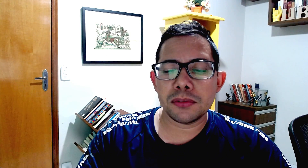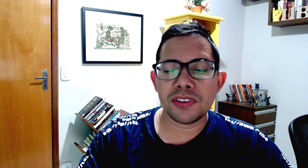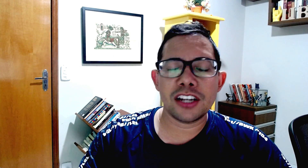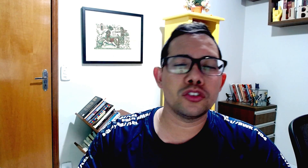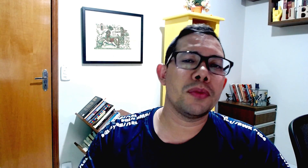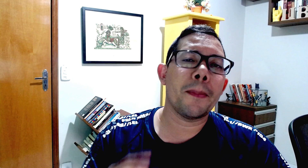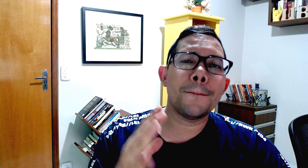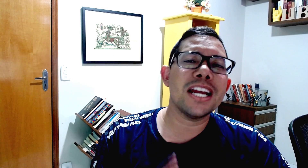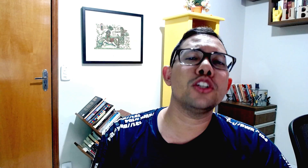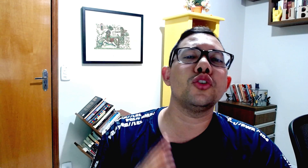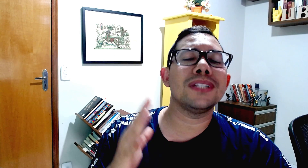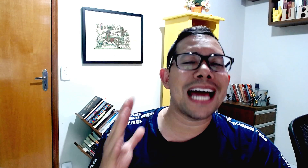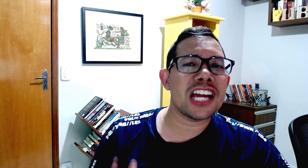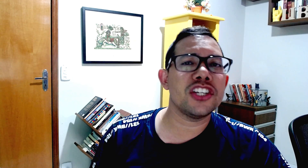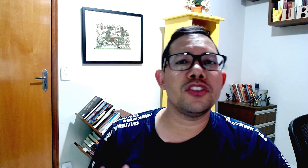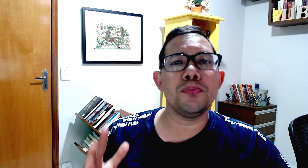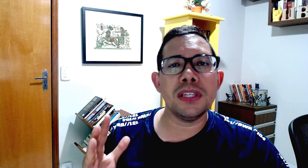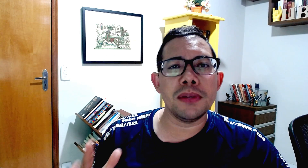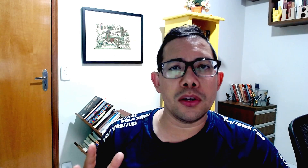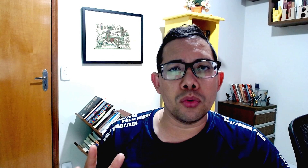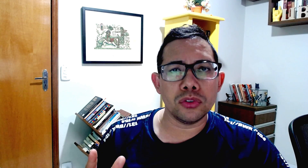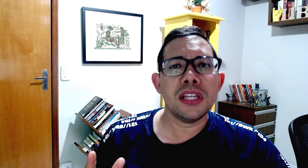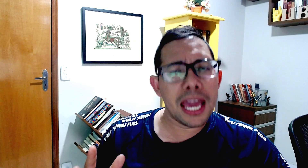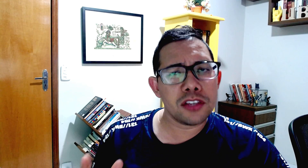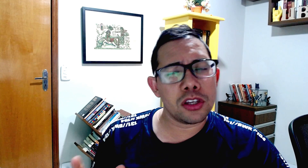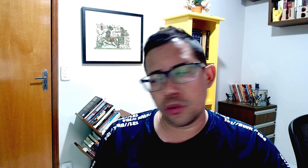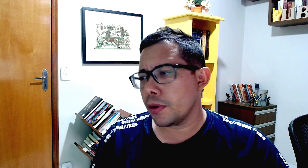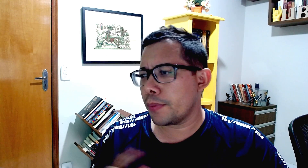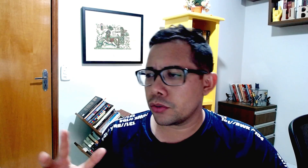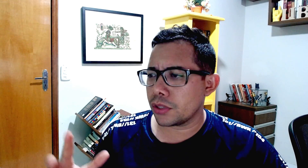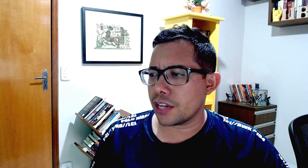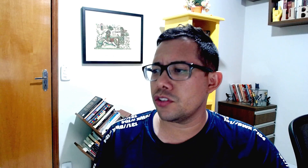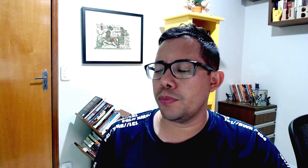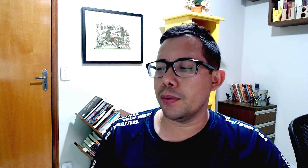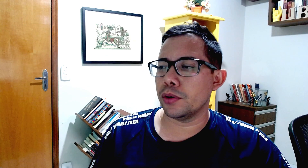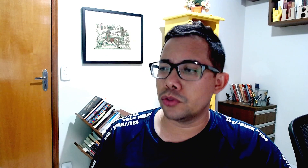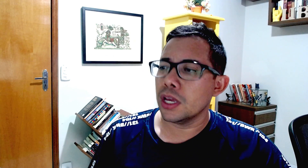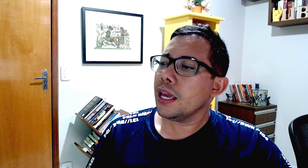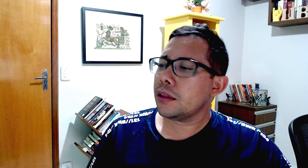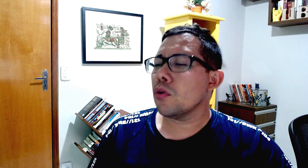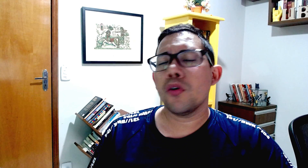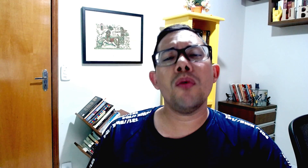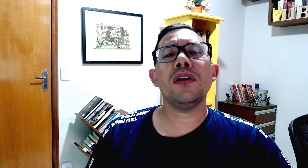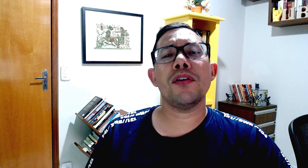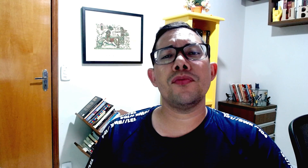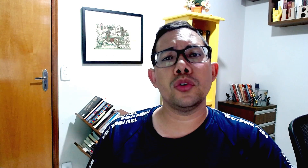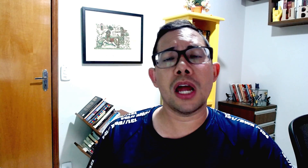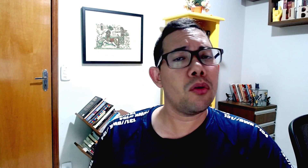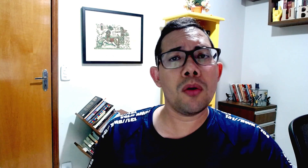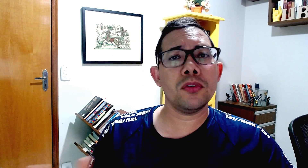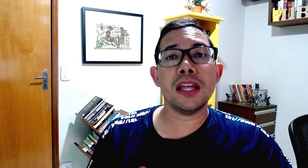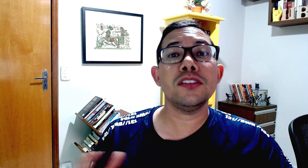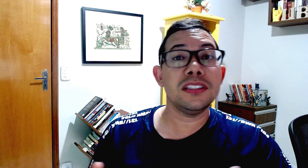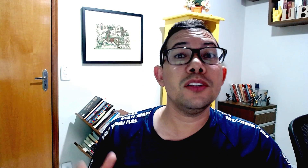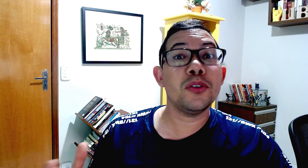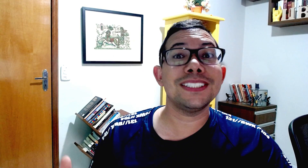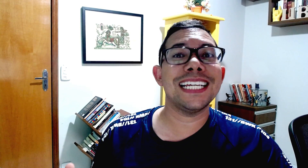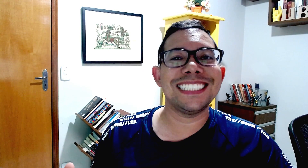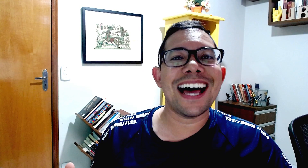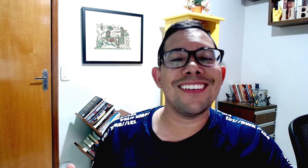falar sobre personagens bíblicos. É isso aí, sobre personagens bíblicos. Então, como que vai funcionar? Como tem sido nossas aulas,